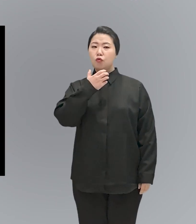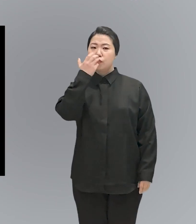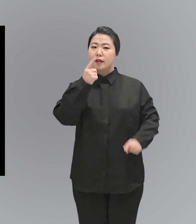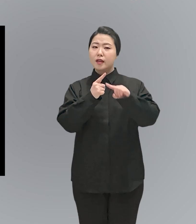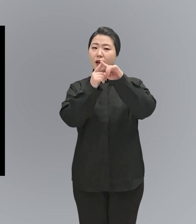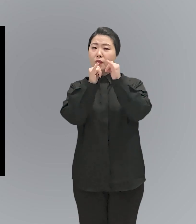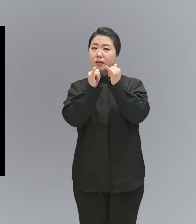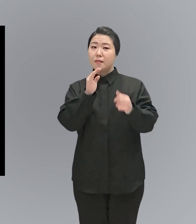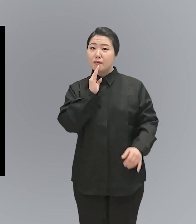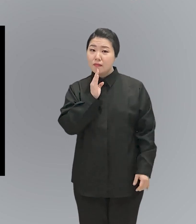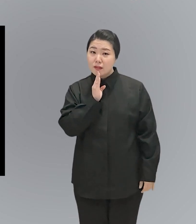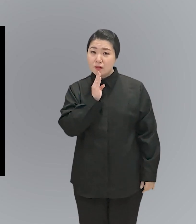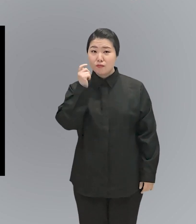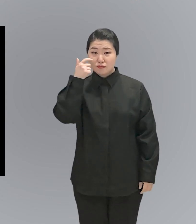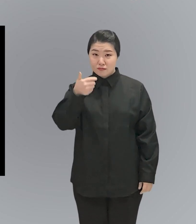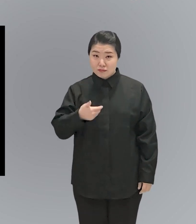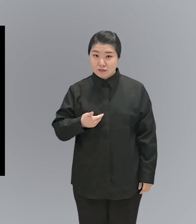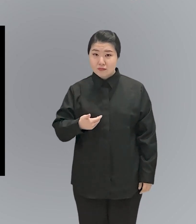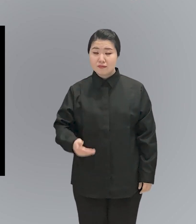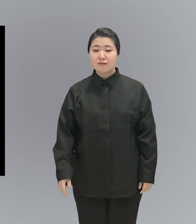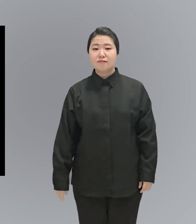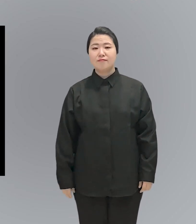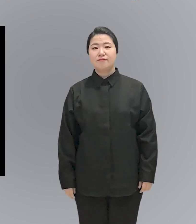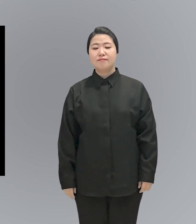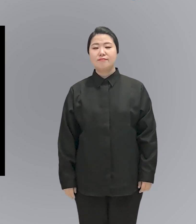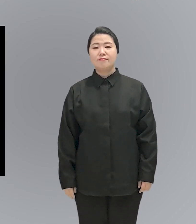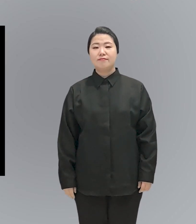간호사가 꿈이었냐고요?